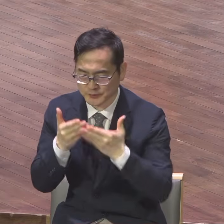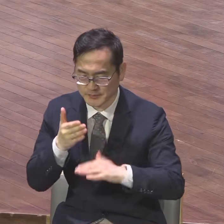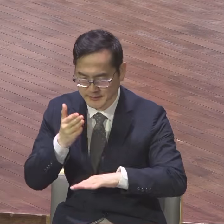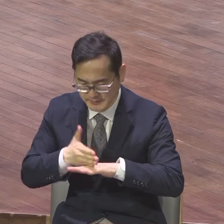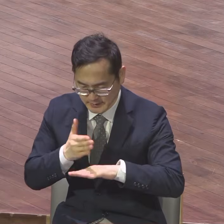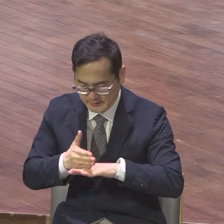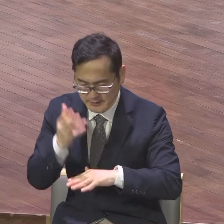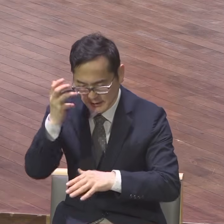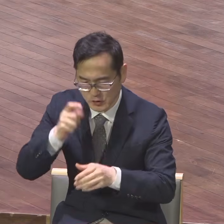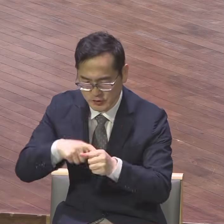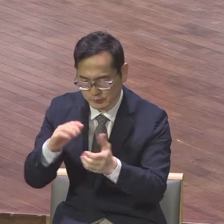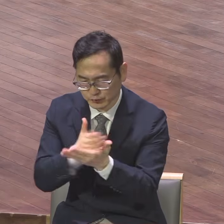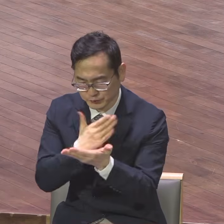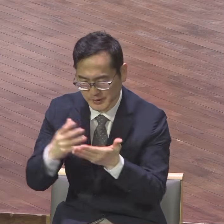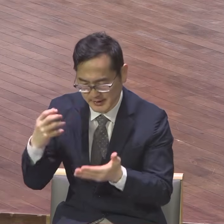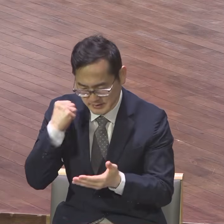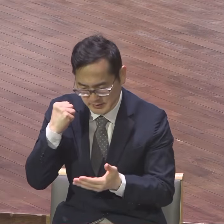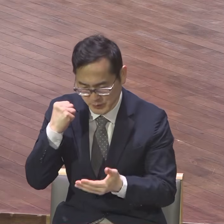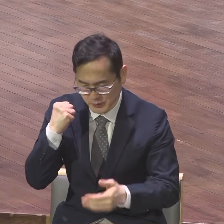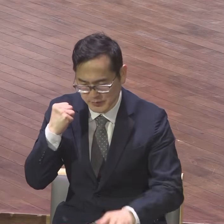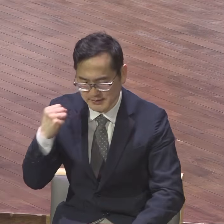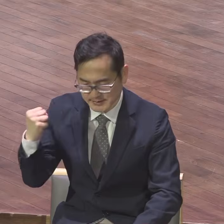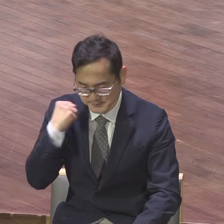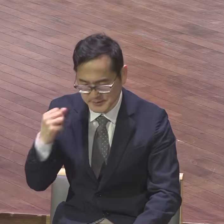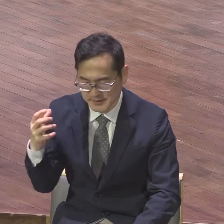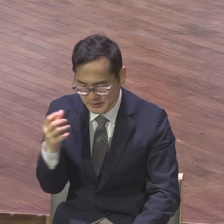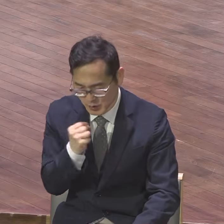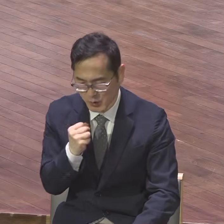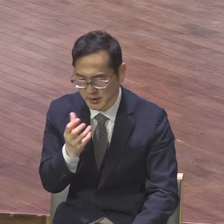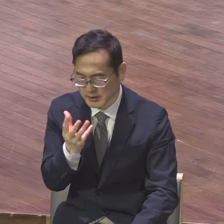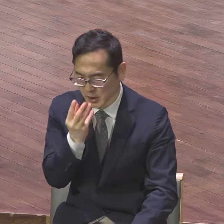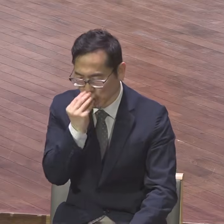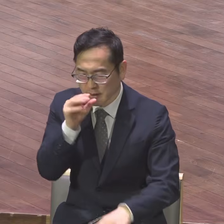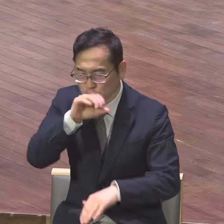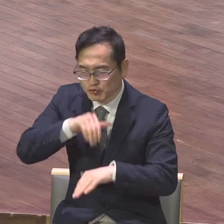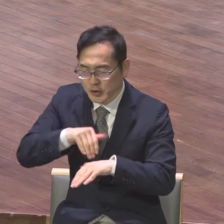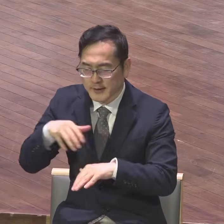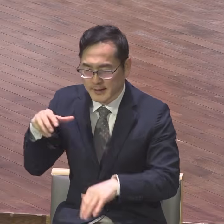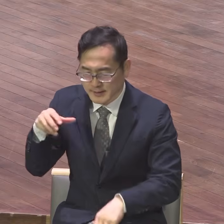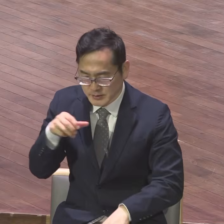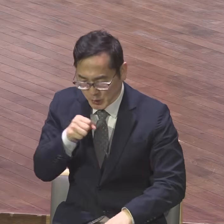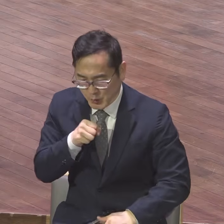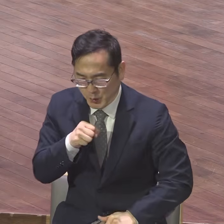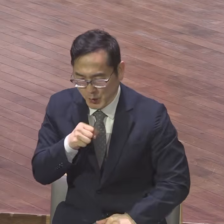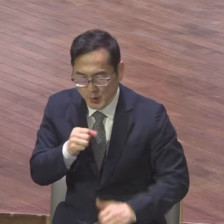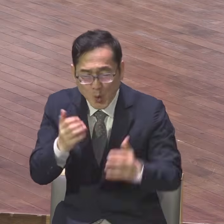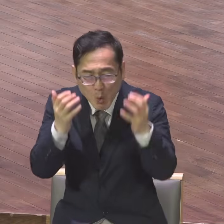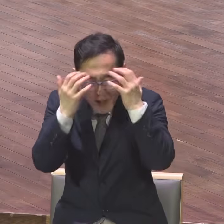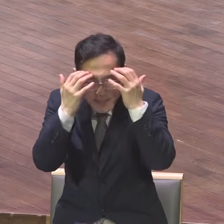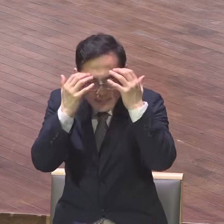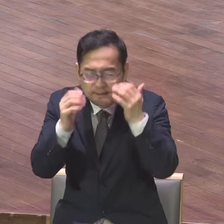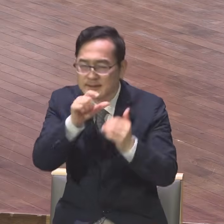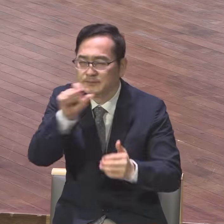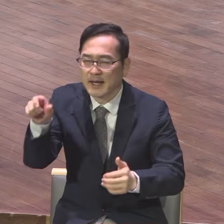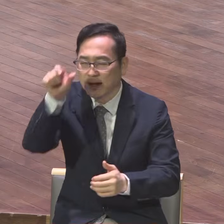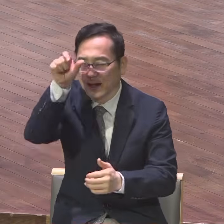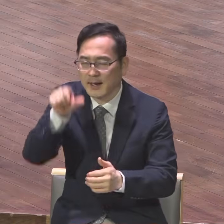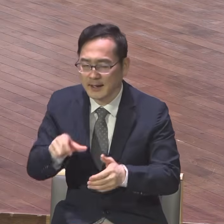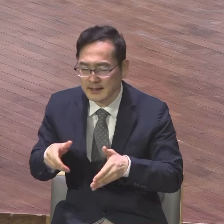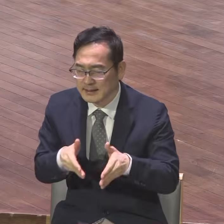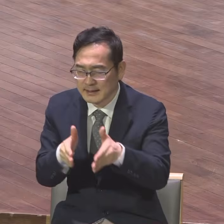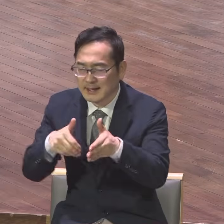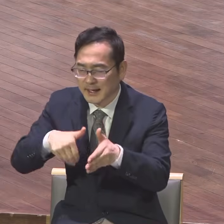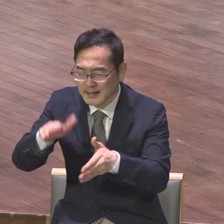영적 분별을 가지고 날마다 경건의 훈련을 받으며 고난은 내 신앙 성장의 기운줄을 믿고 힘차게 당당하게